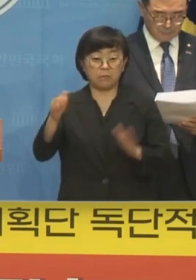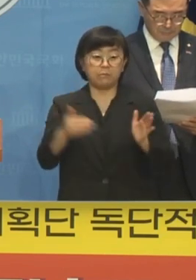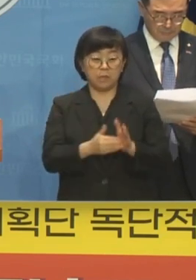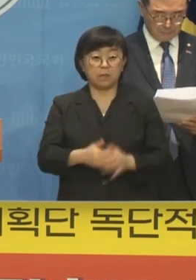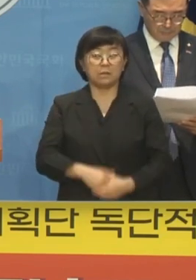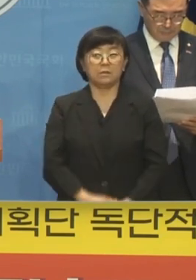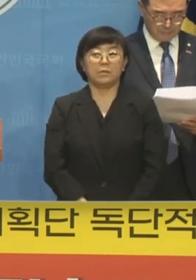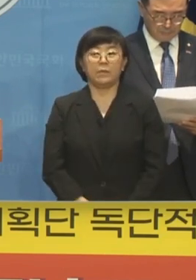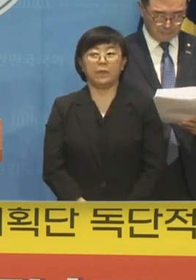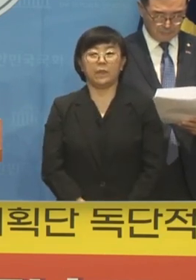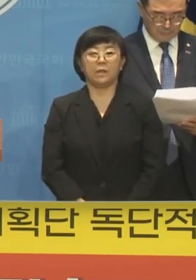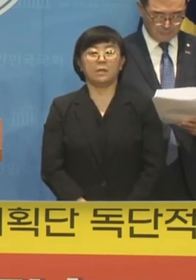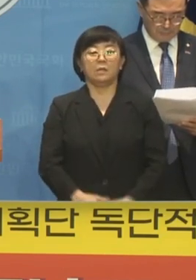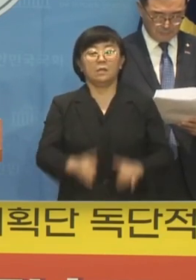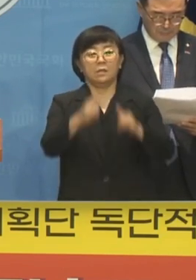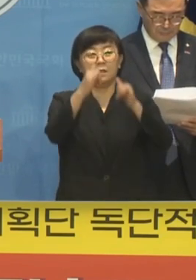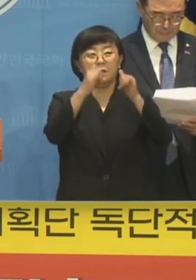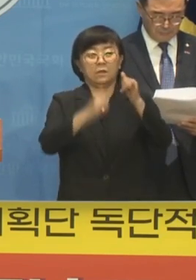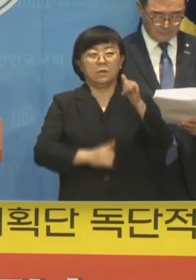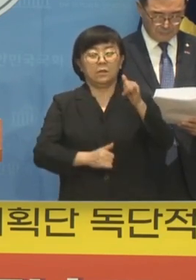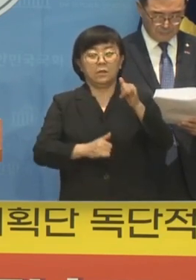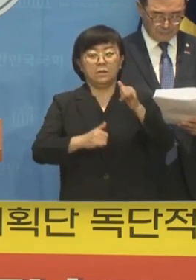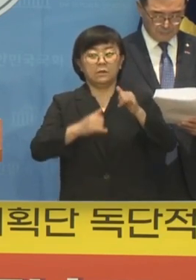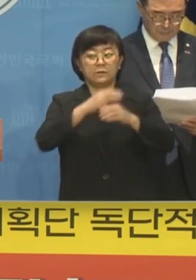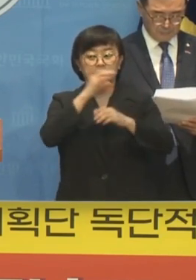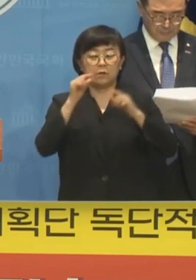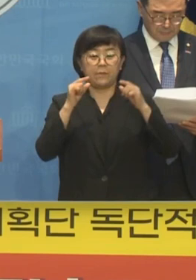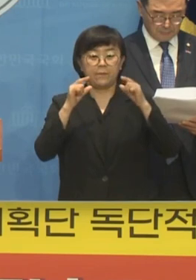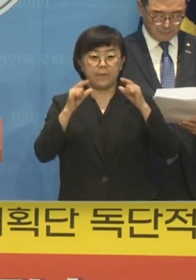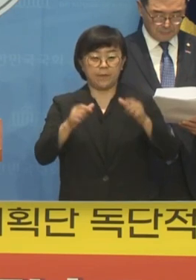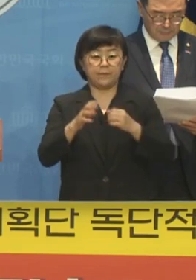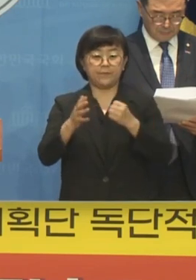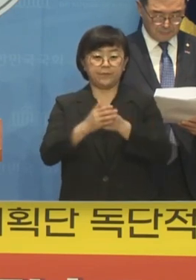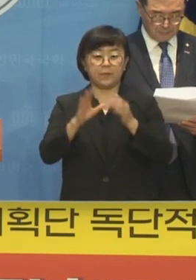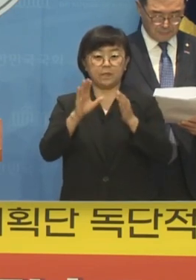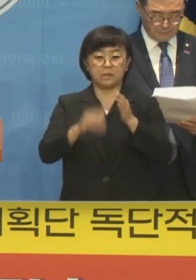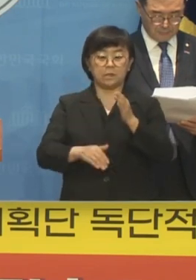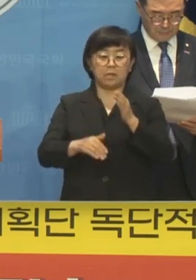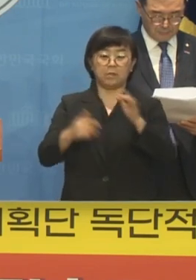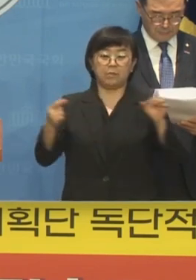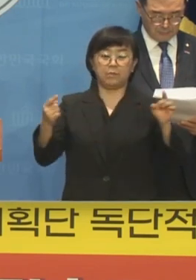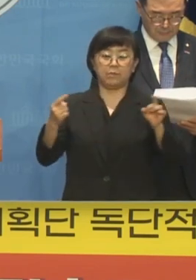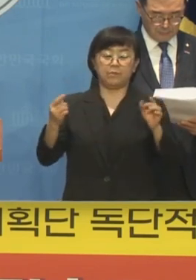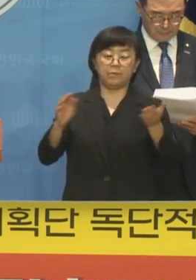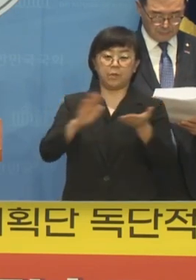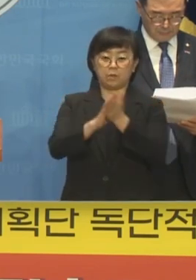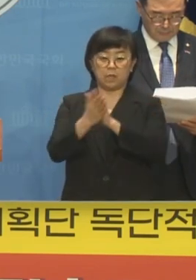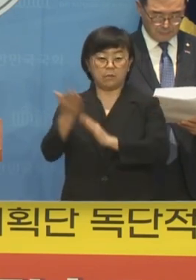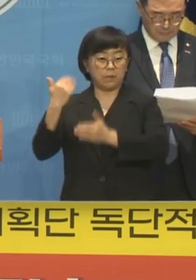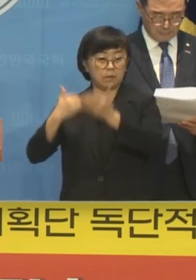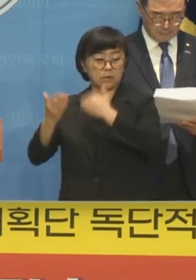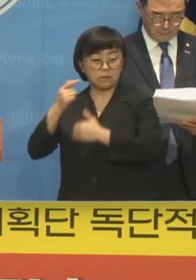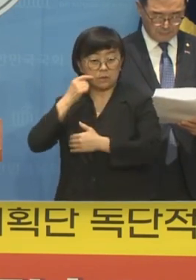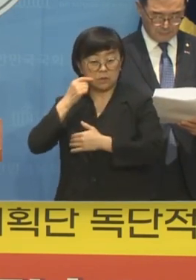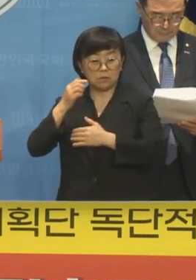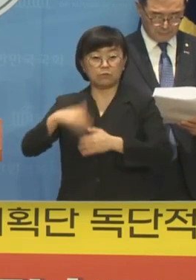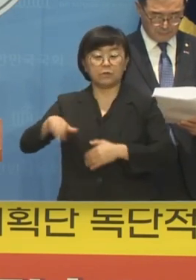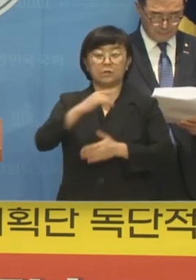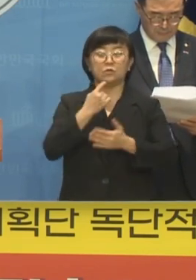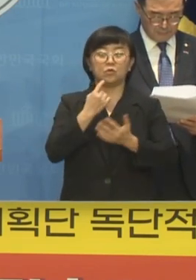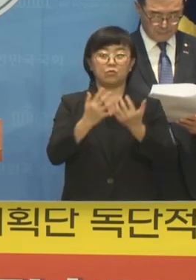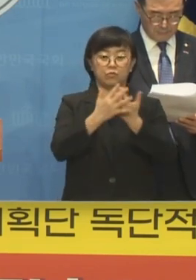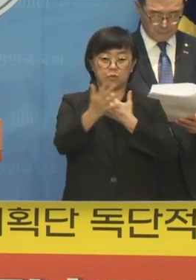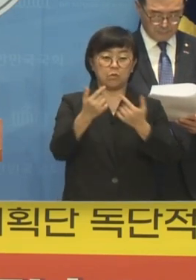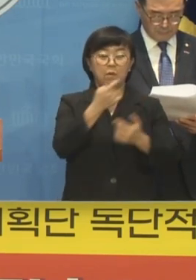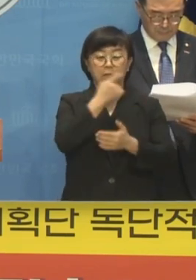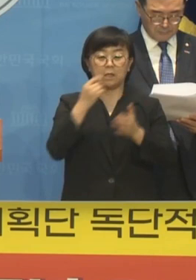말하였습니다. 역사의 준엄함과 시대 변화에 역행할 수 없다는 것을 우리는 촛불로 다